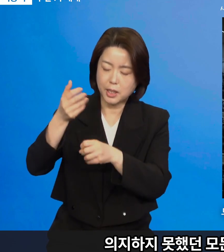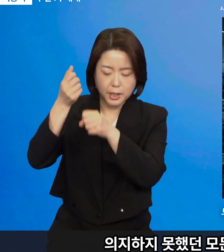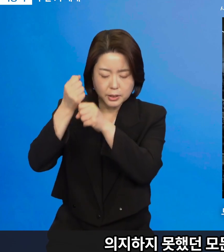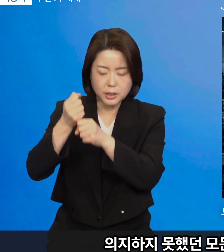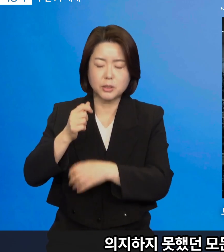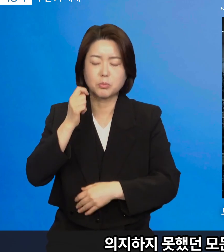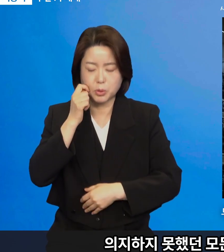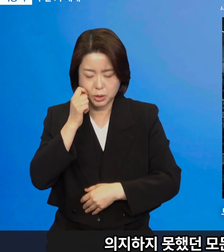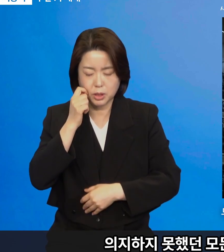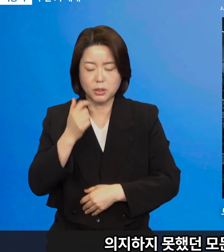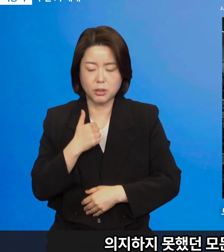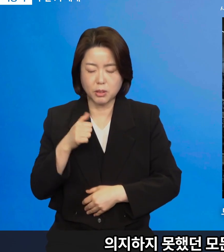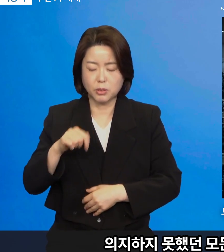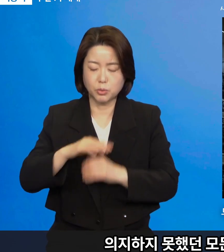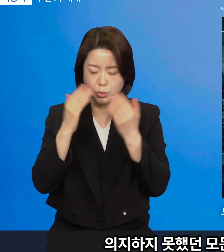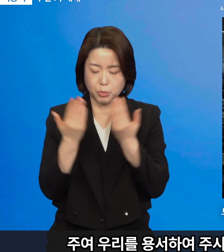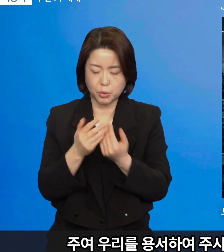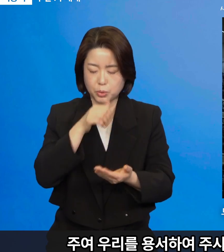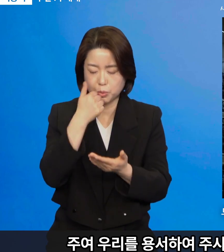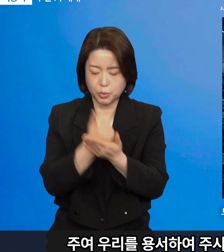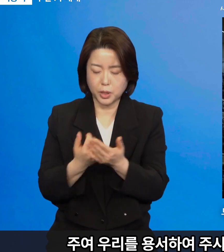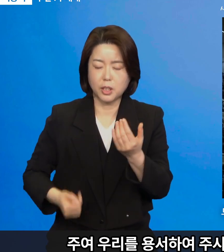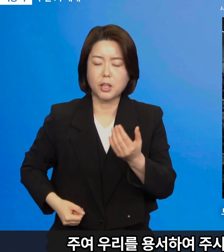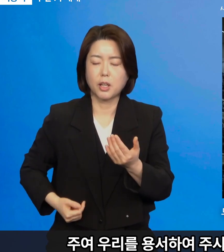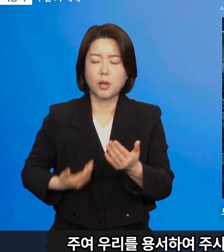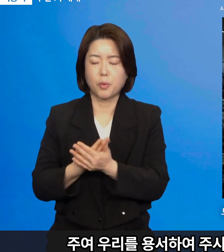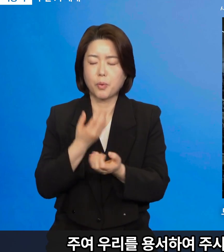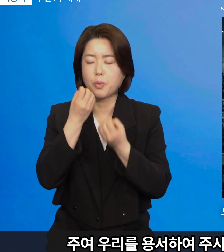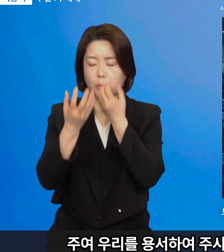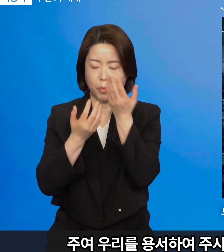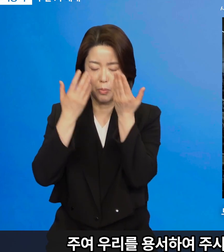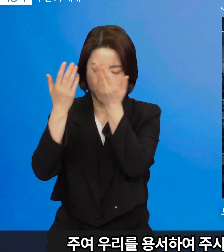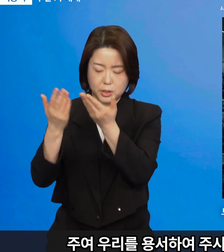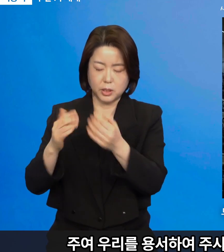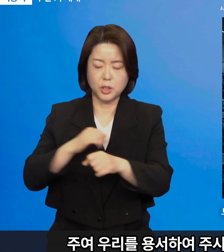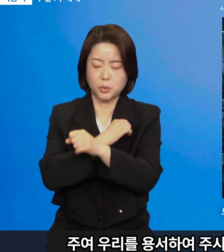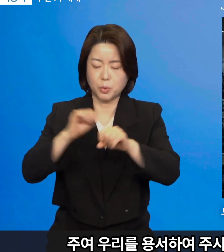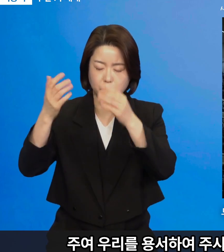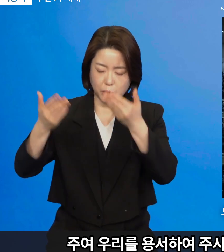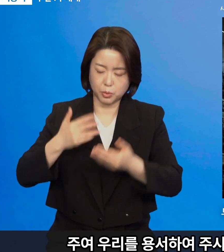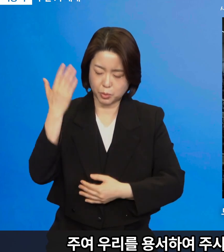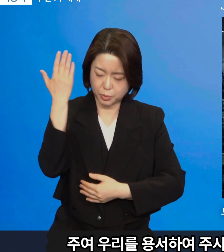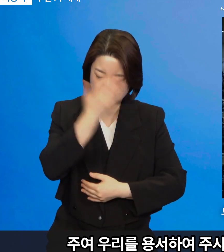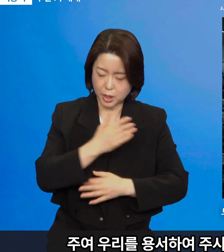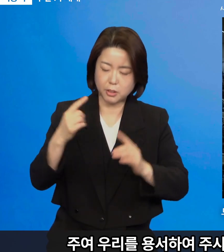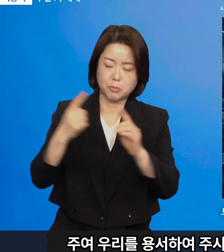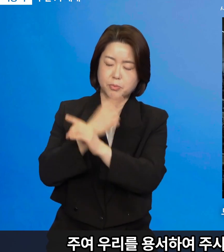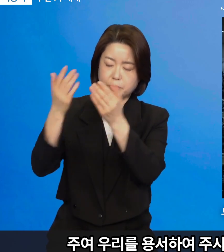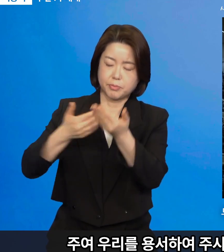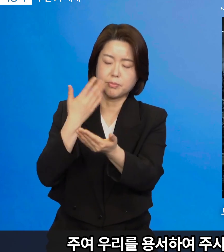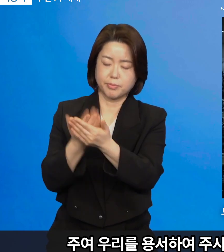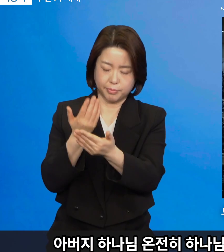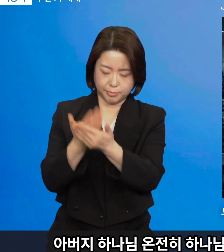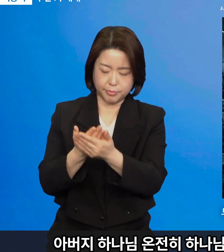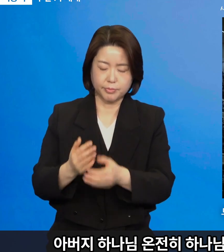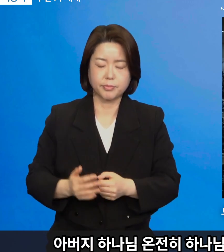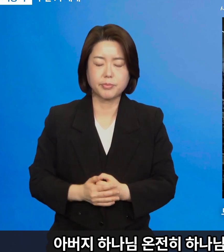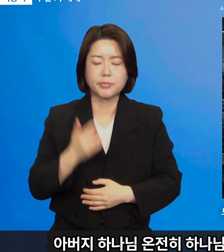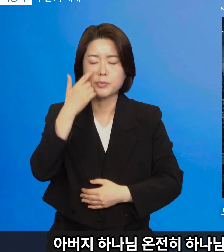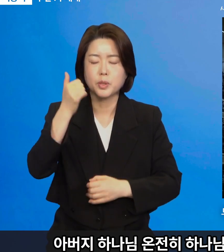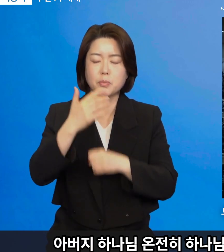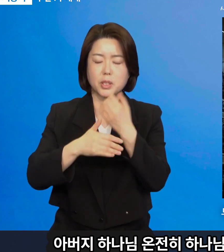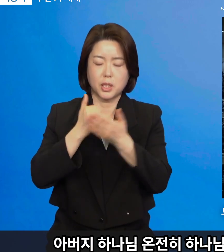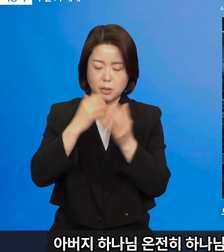못했던 모든 죄악을 고백하오니 주여 우리를 용서하여 주시고 정결케 하여 주시옵소서. 아버지